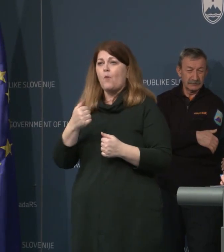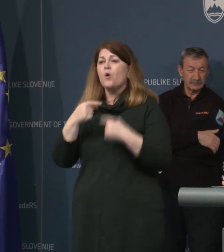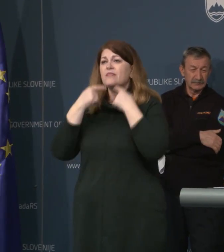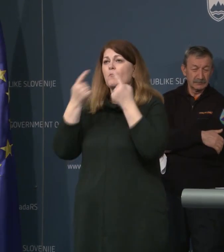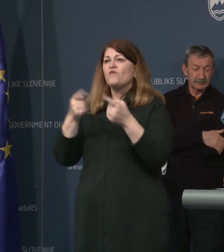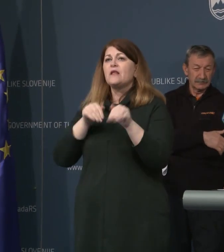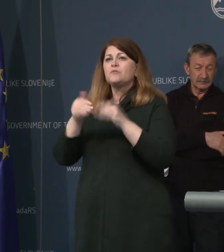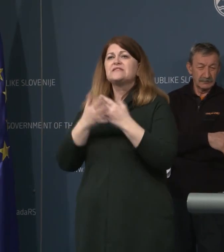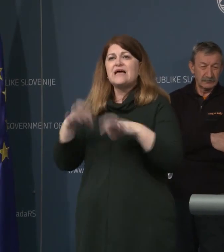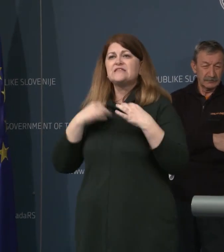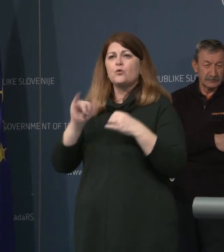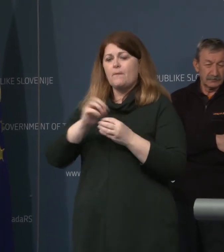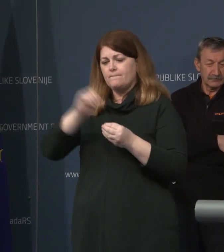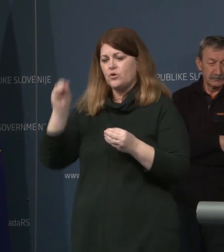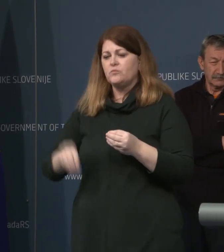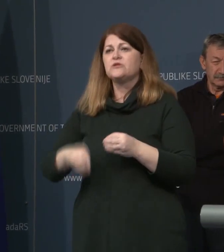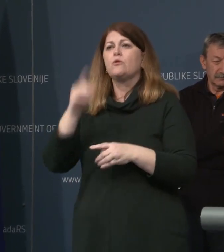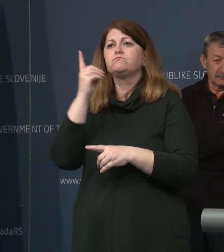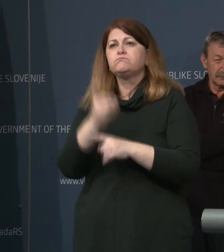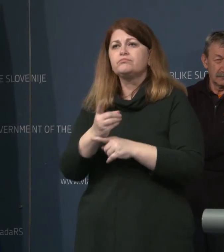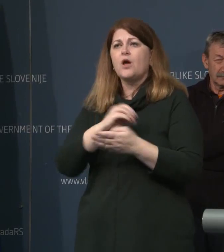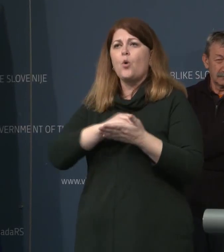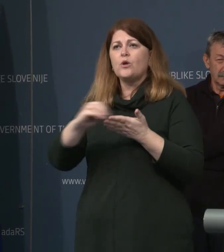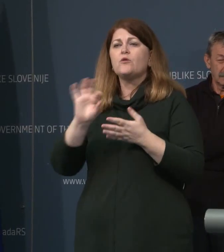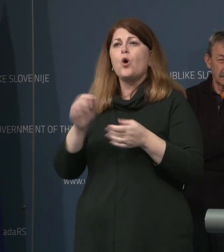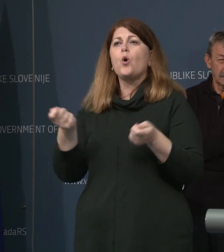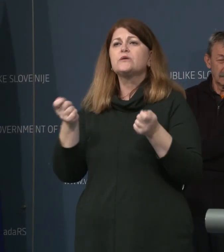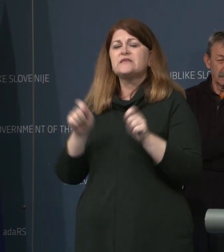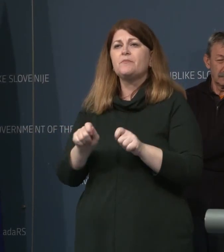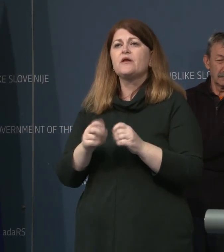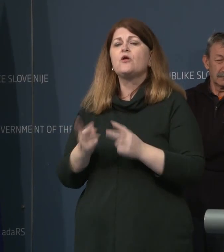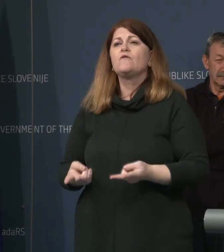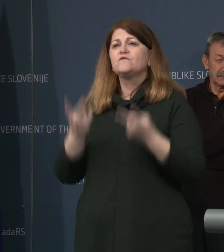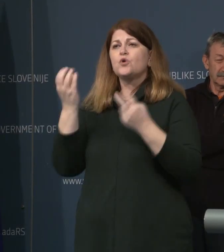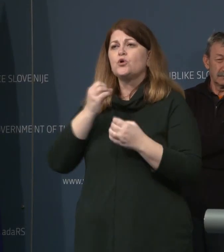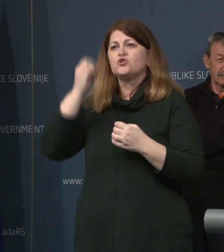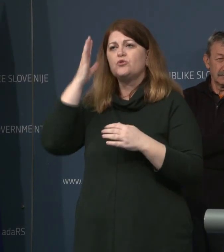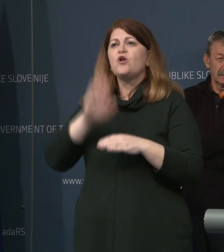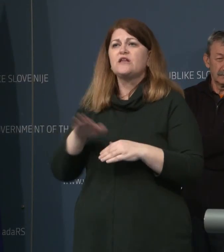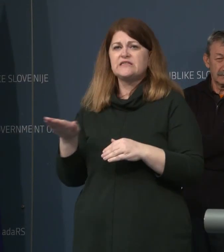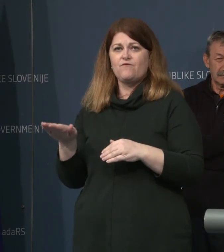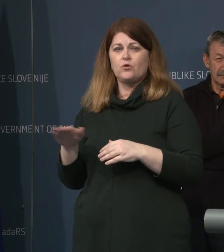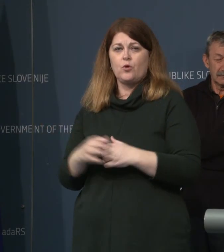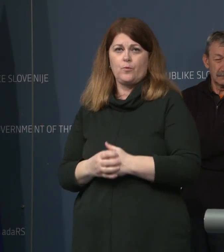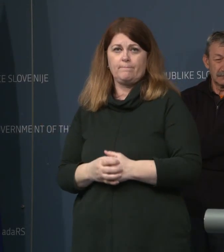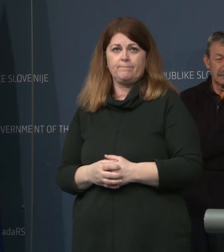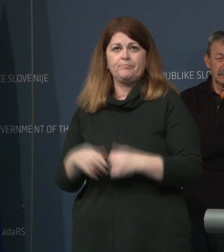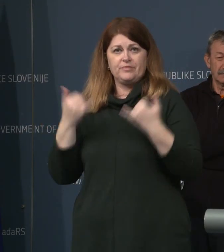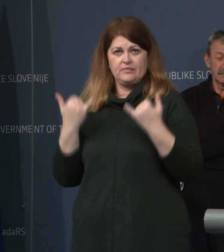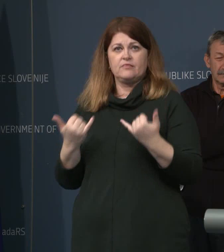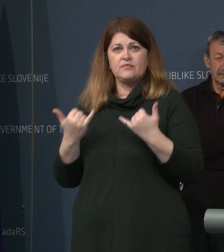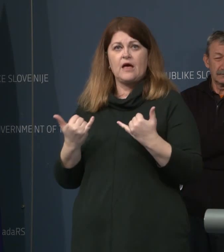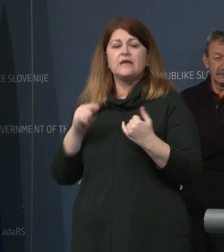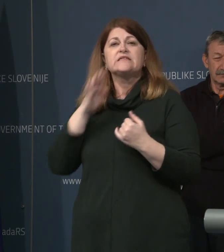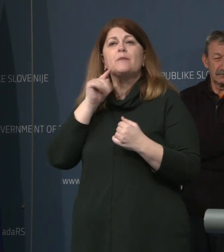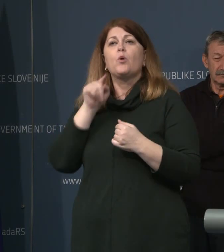napovedali in minister za zdravje je podpisal odredbo o zapiranju vzgojno-izobraževalnih zavodov. Danes